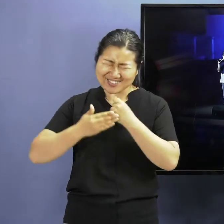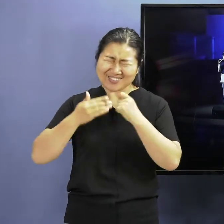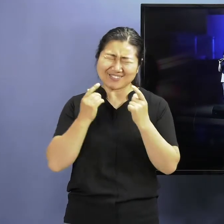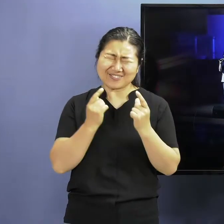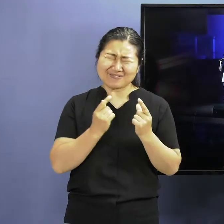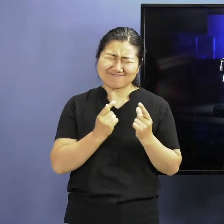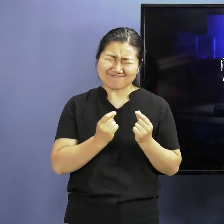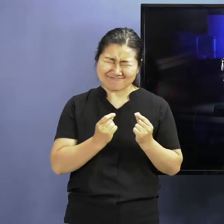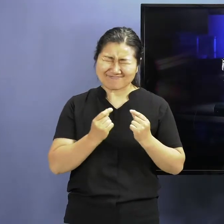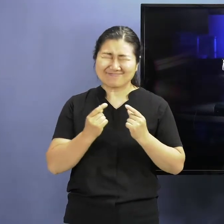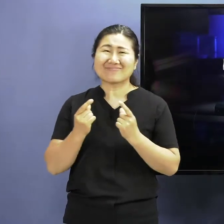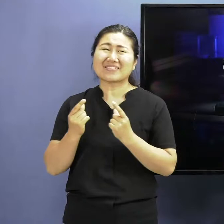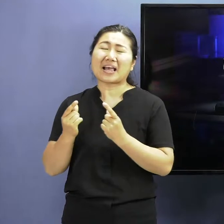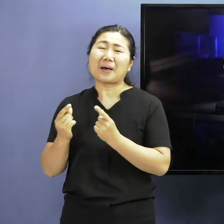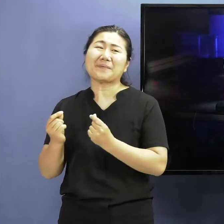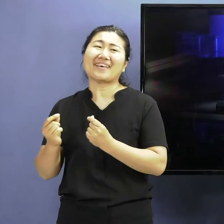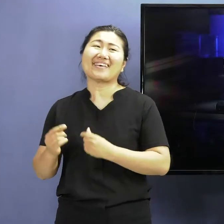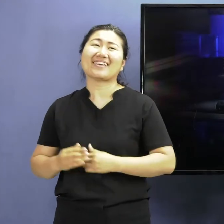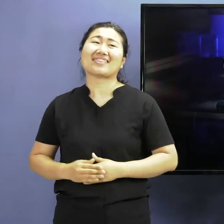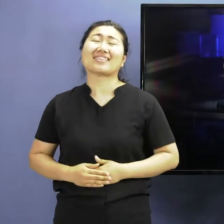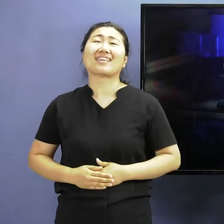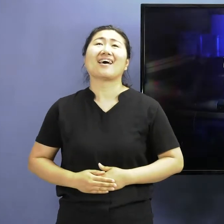은혜였어.